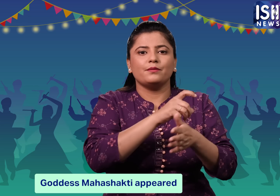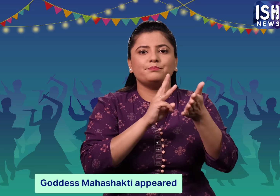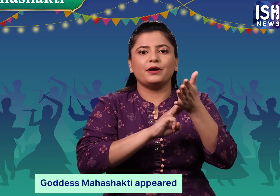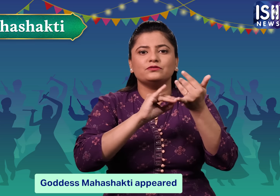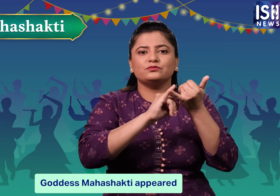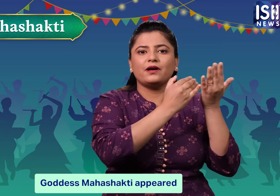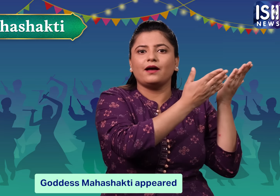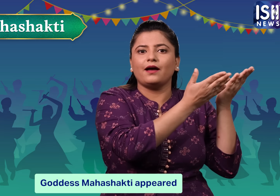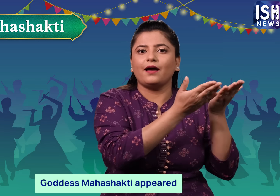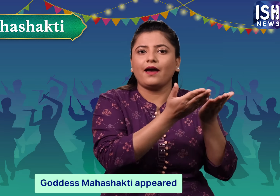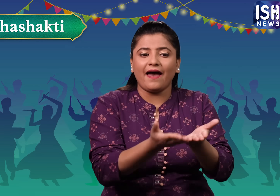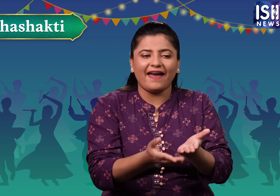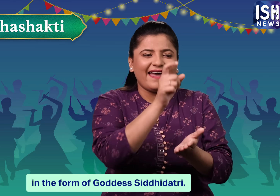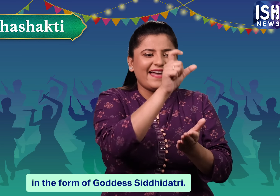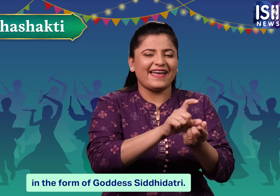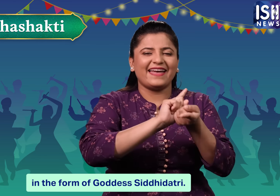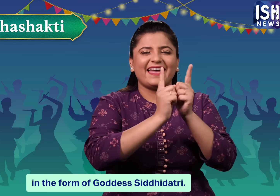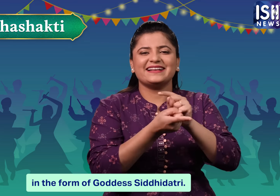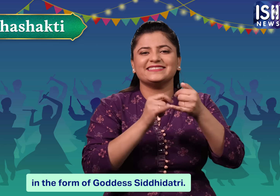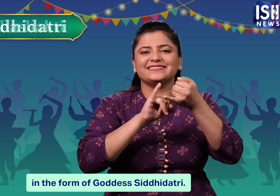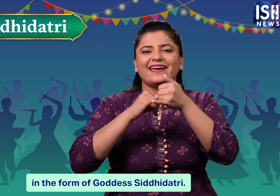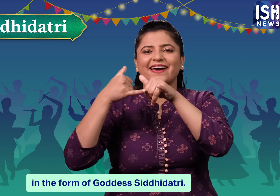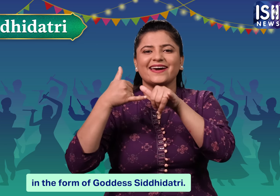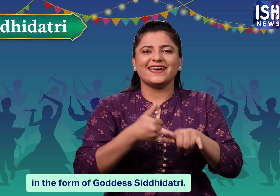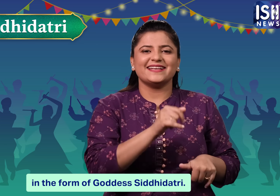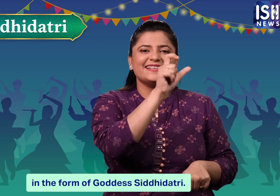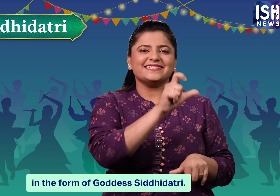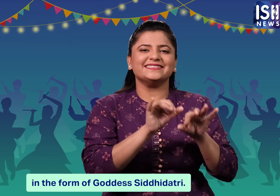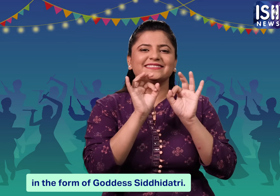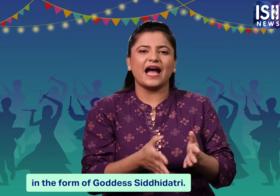देवी महाशक्ति देवी सिद्धिदात्री के रूप में प्रकट हुई।